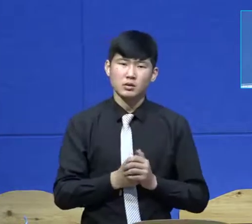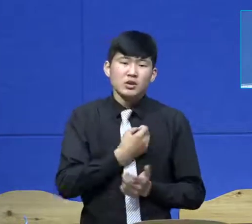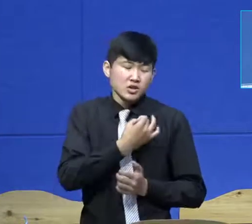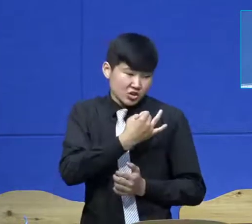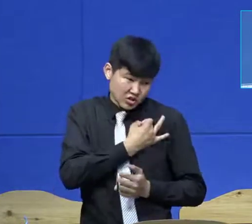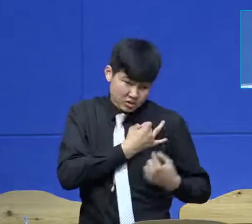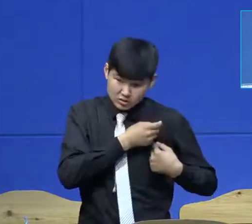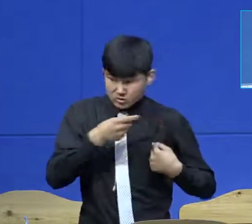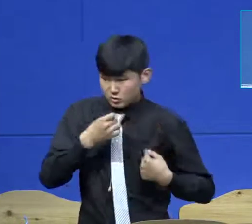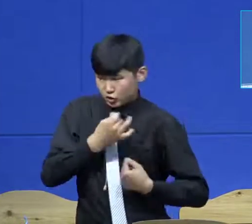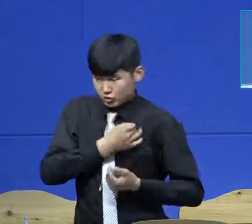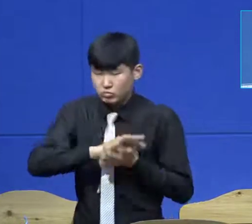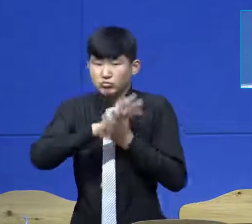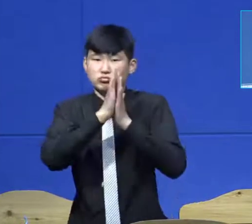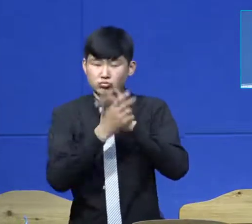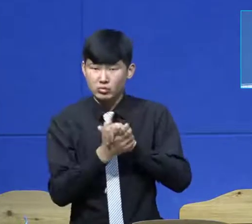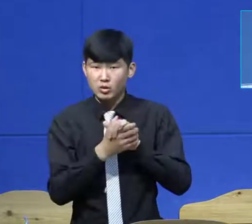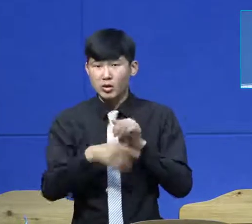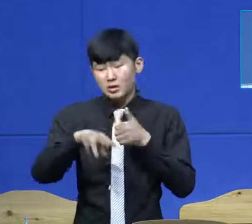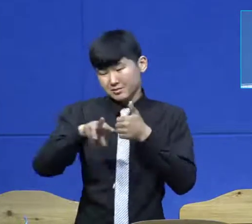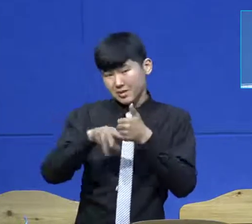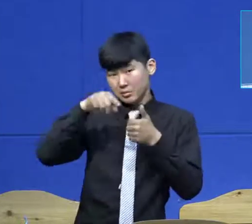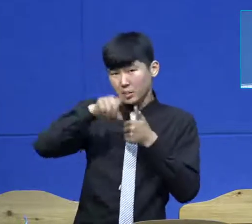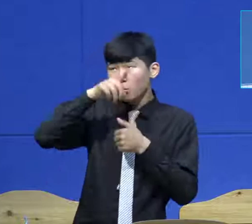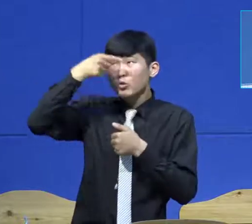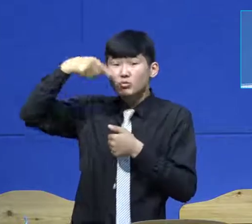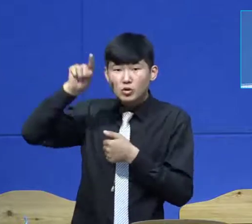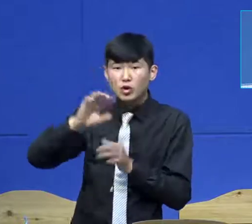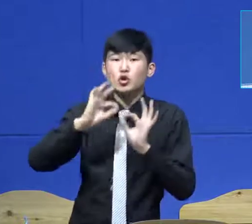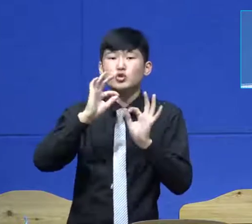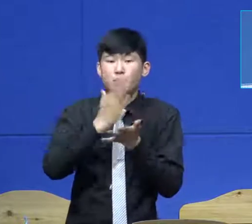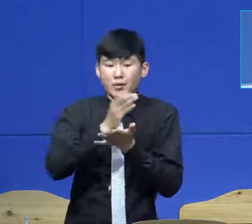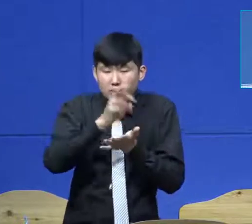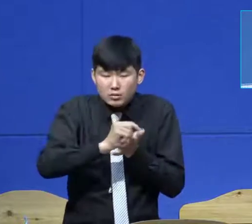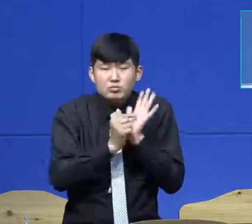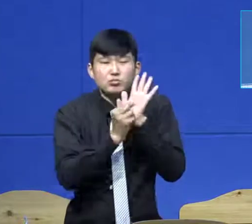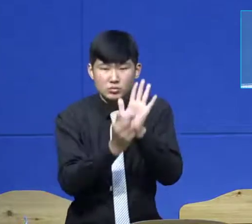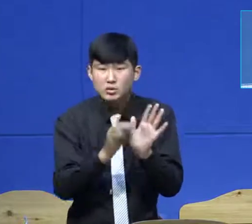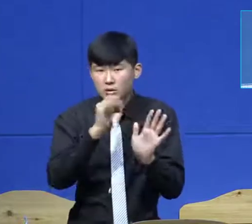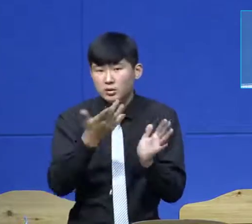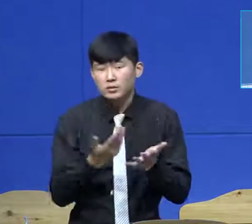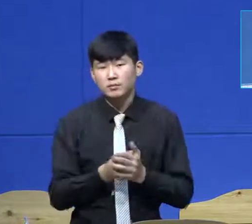итгэлээс итгэлд хүрэгдэг. Сайн мэдээнд Бурхны зүйт байдал илэрхийлэгддэг.